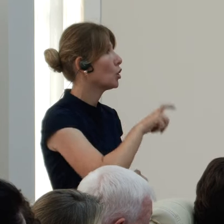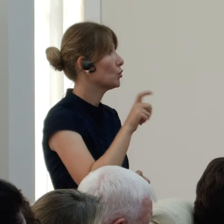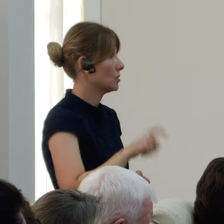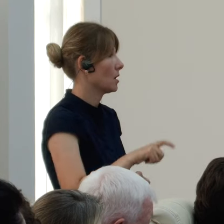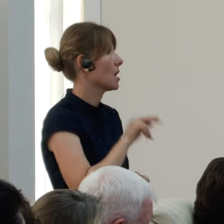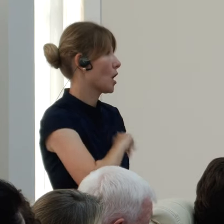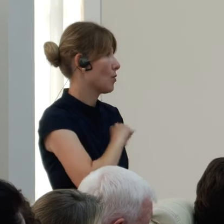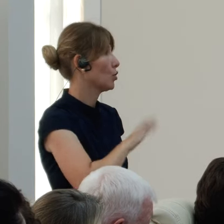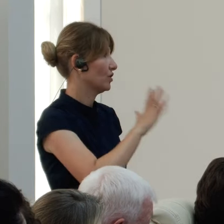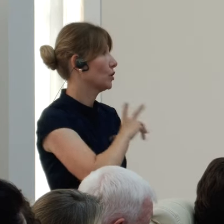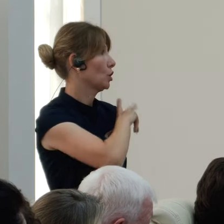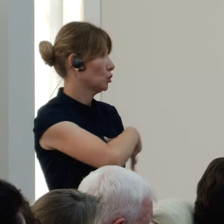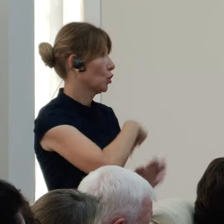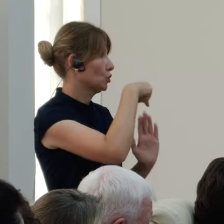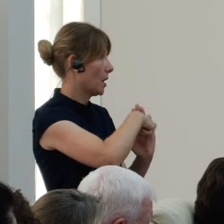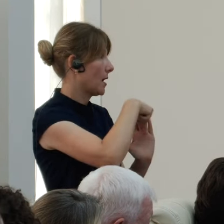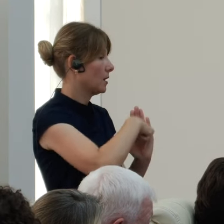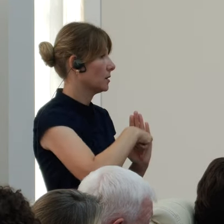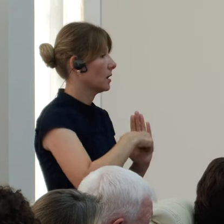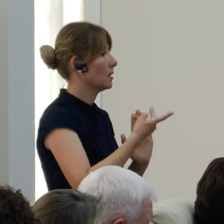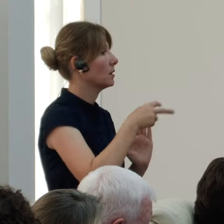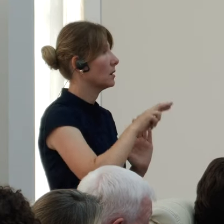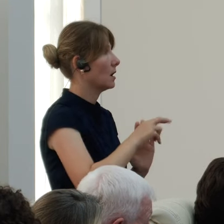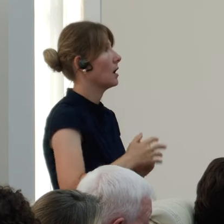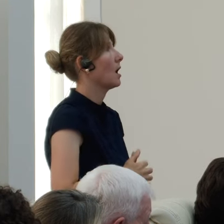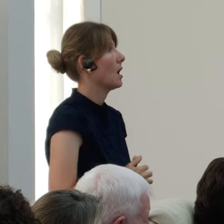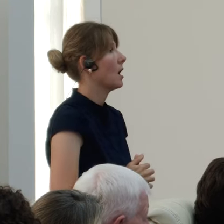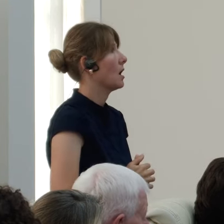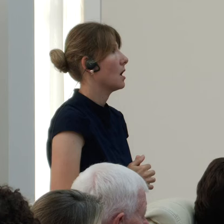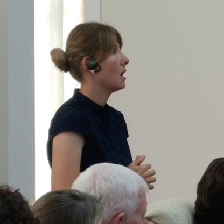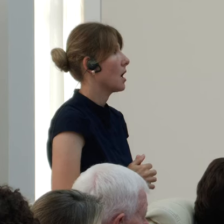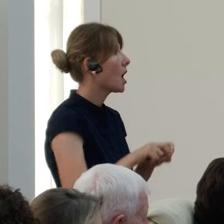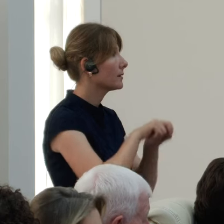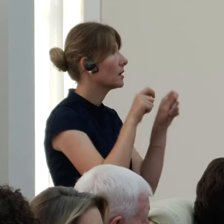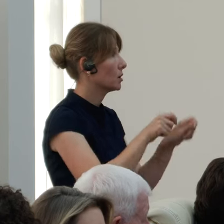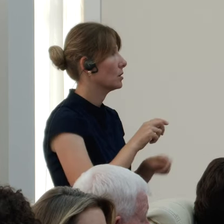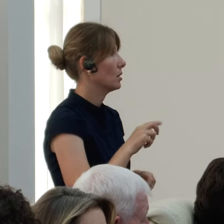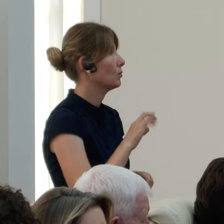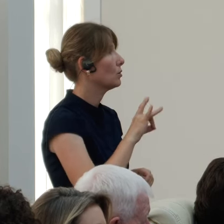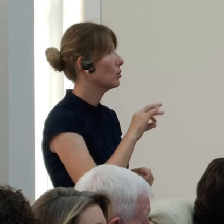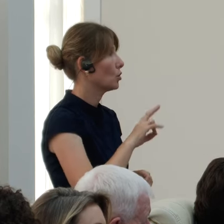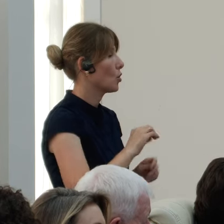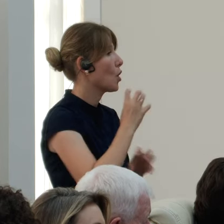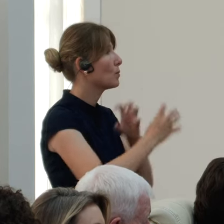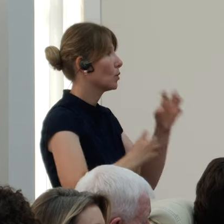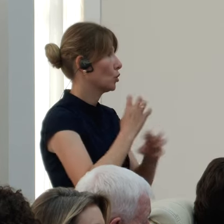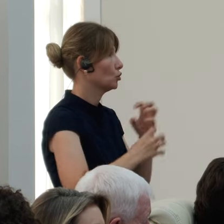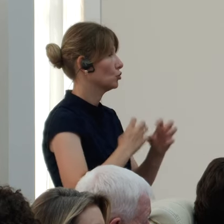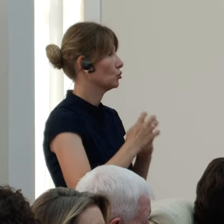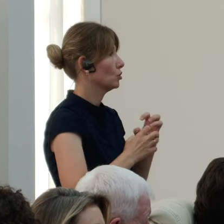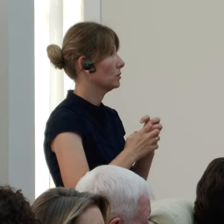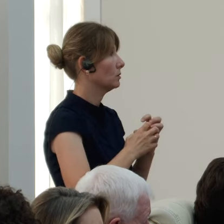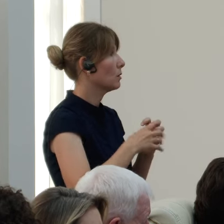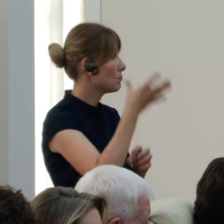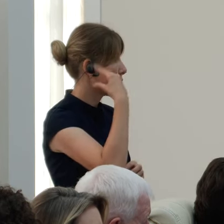linie. De la înființarea biroului Programului Alimentar Mondial în Moldova, această